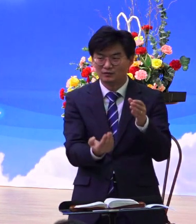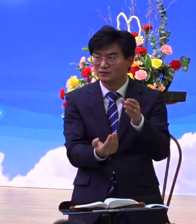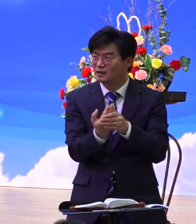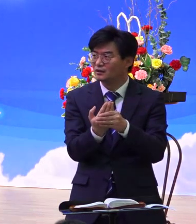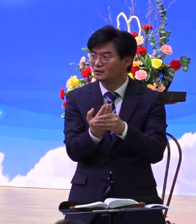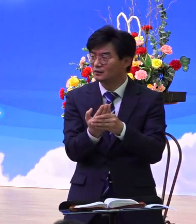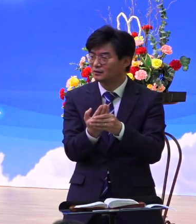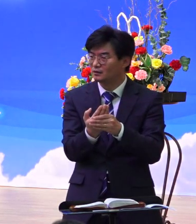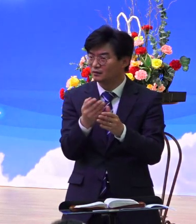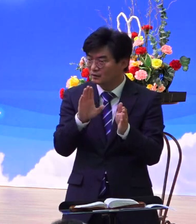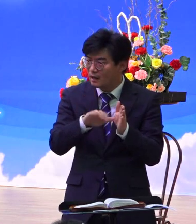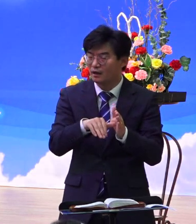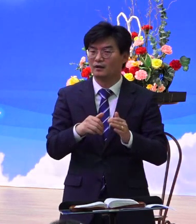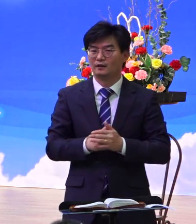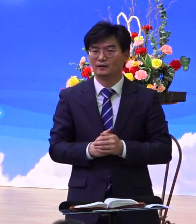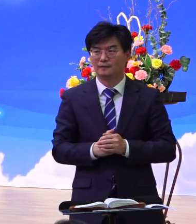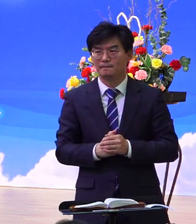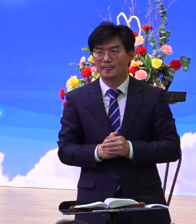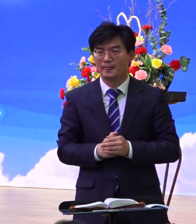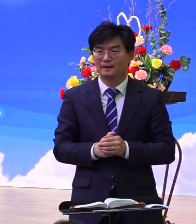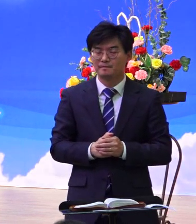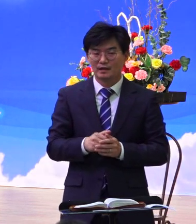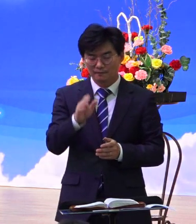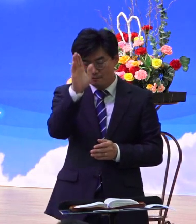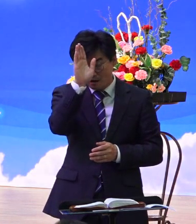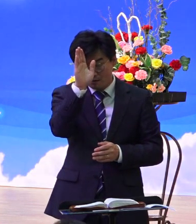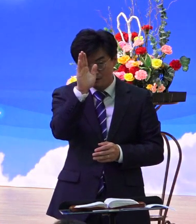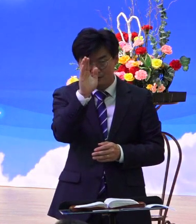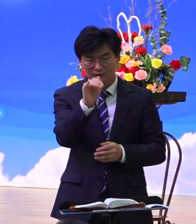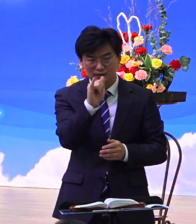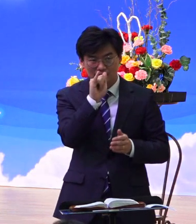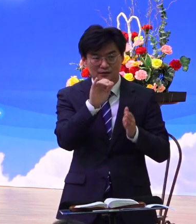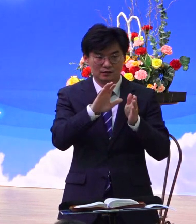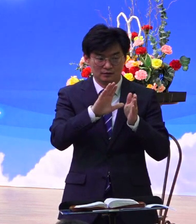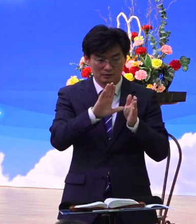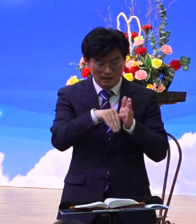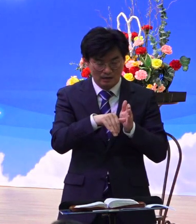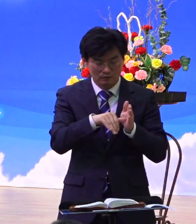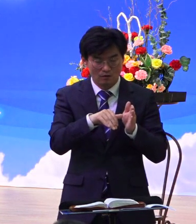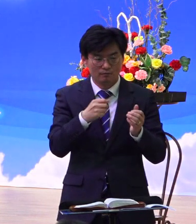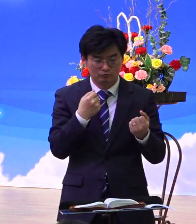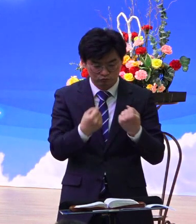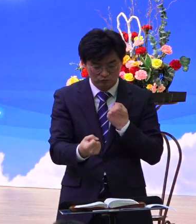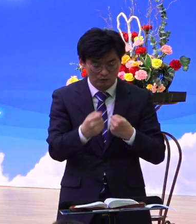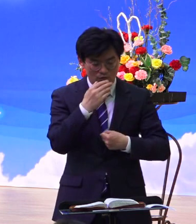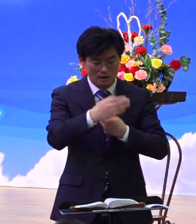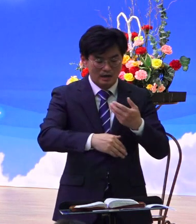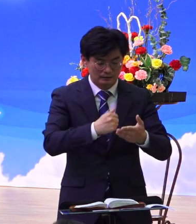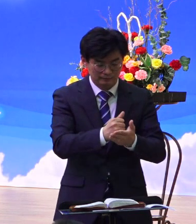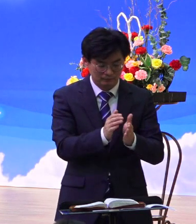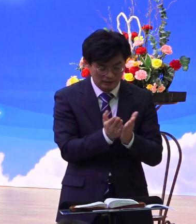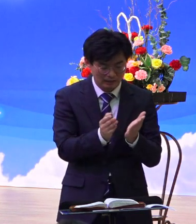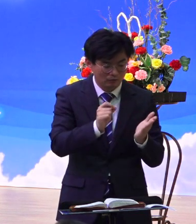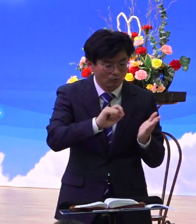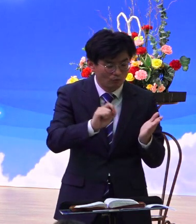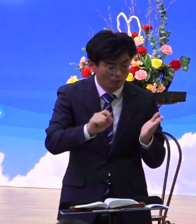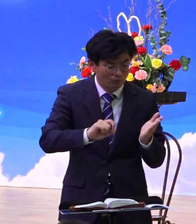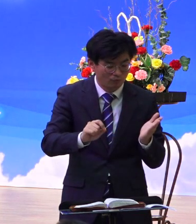없는 희귀병에 걸렸는데 그 병 초기에도 늘 성경 쓰고 또 워낙 운동을 잘하시는